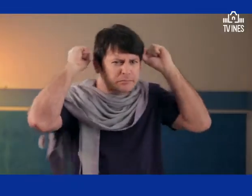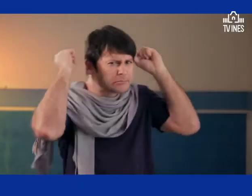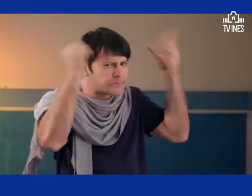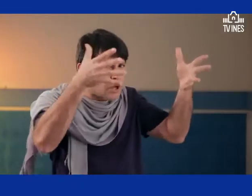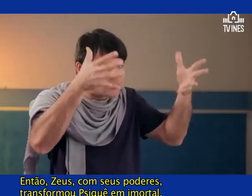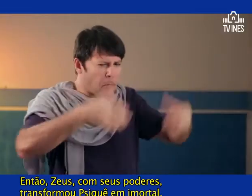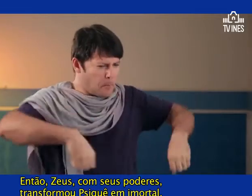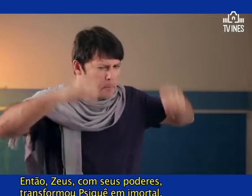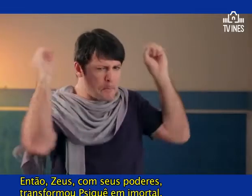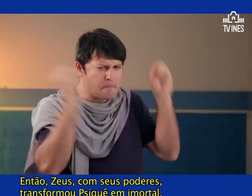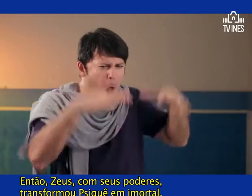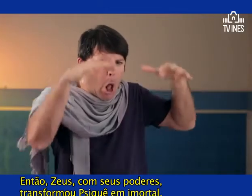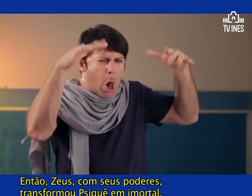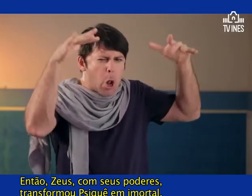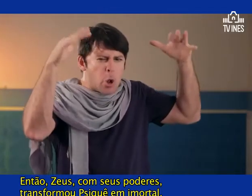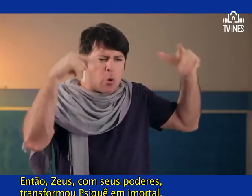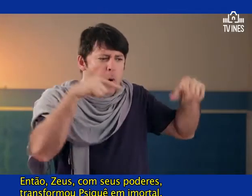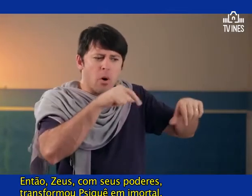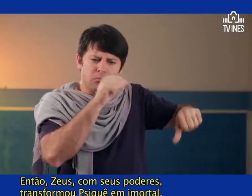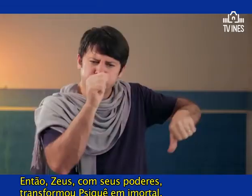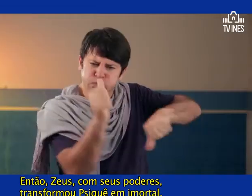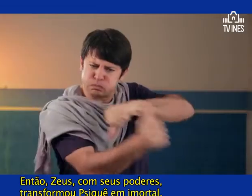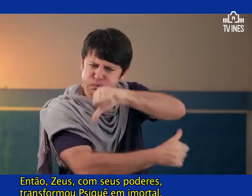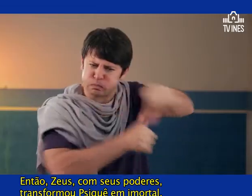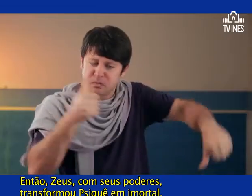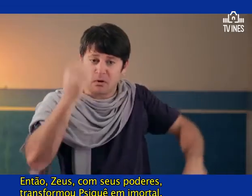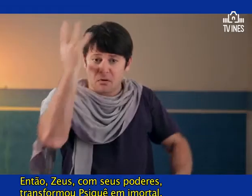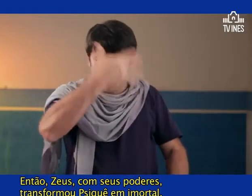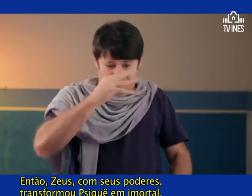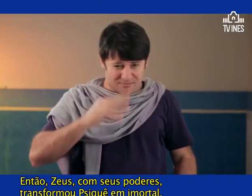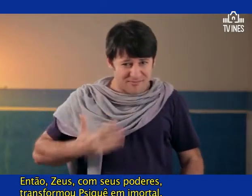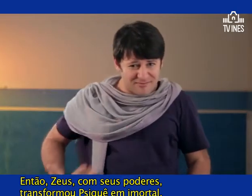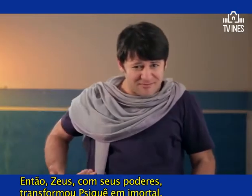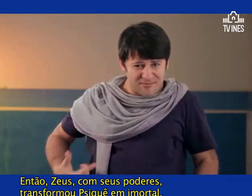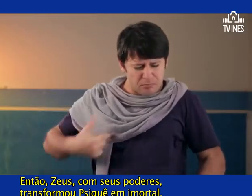Então Zeus, com seus poderes, transformou Psyche em imortal.